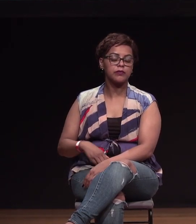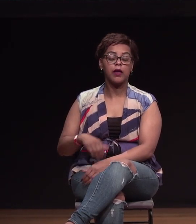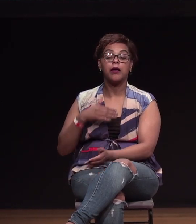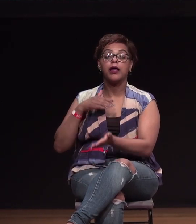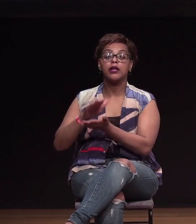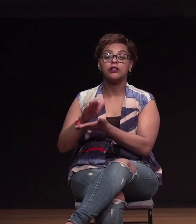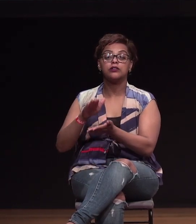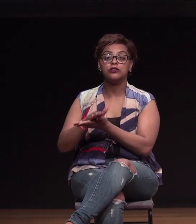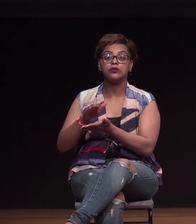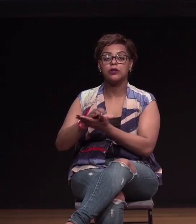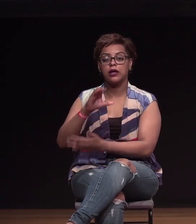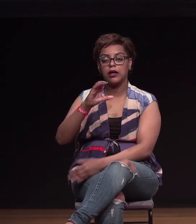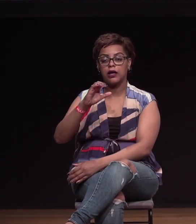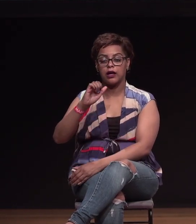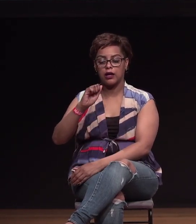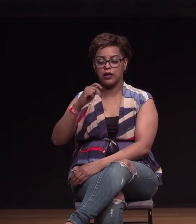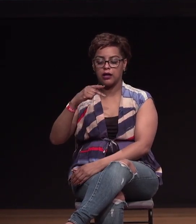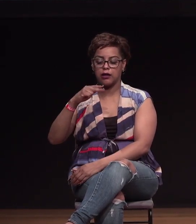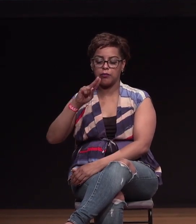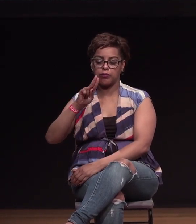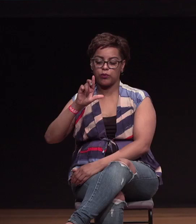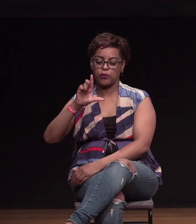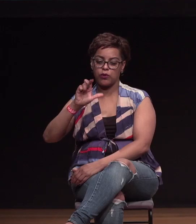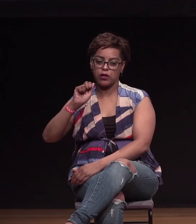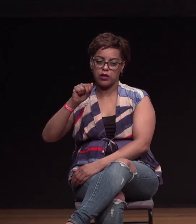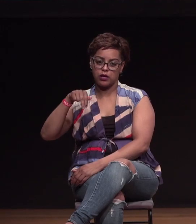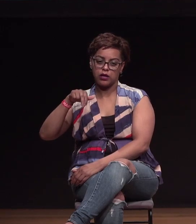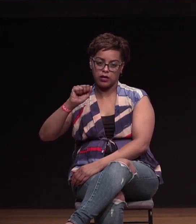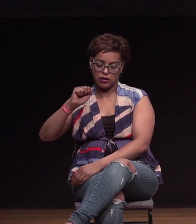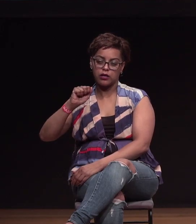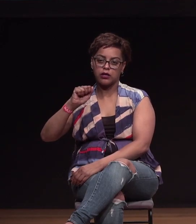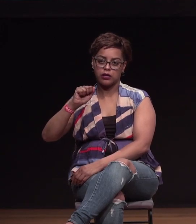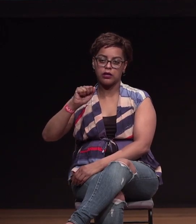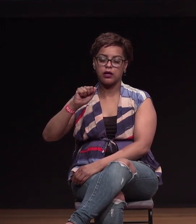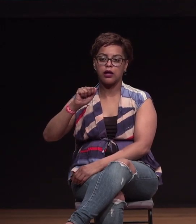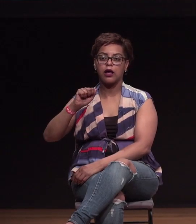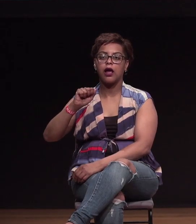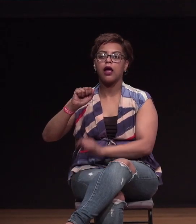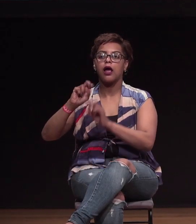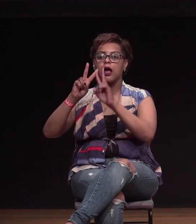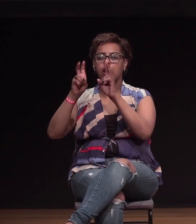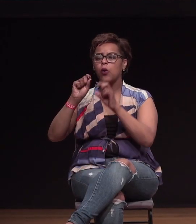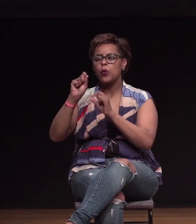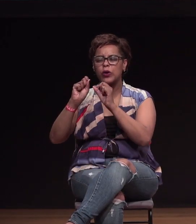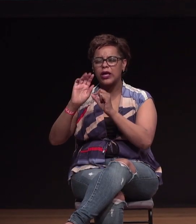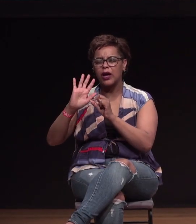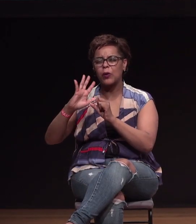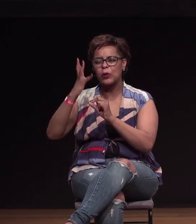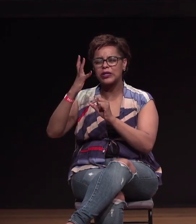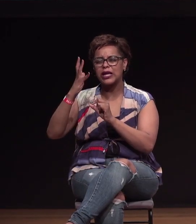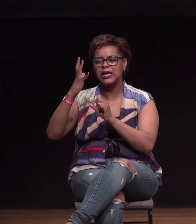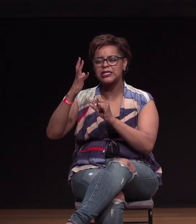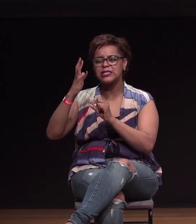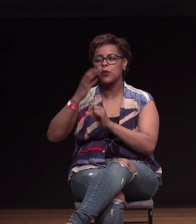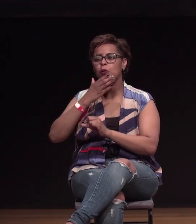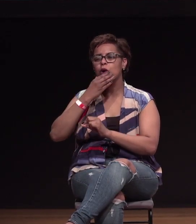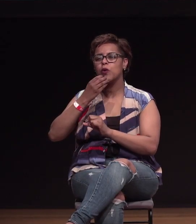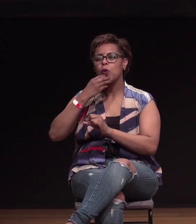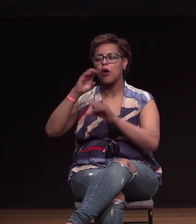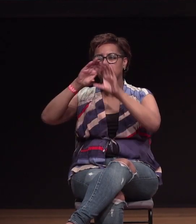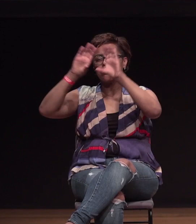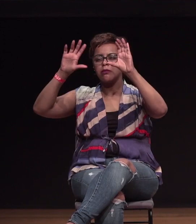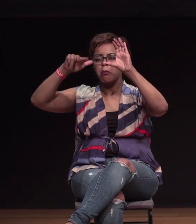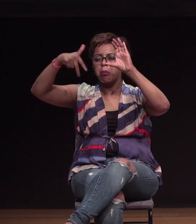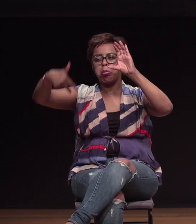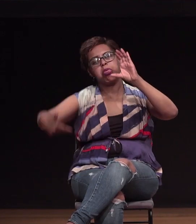Capulana. Tem um livro maravilhoso que se chama O que Acontece Quando um Homem Cai do Céu. É um livro de contos que é uma das